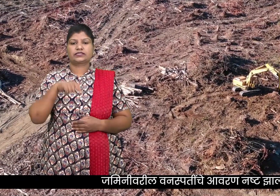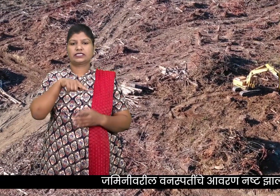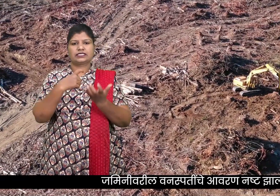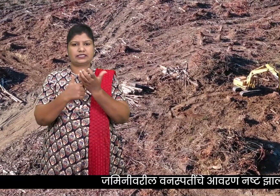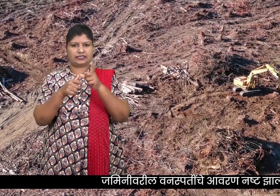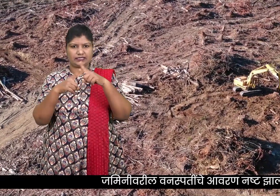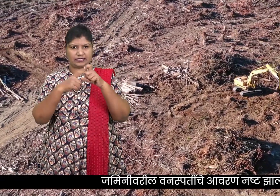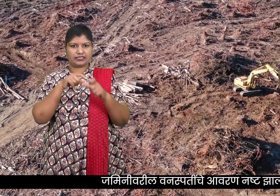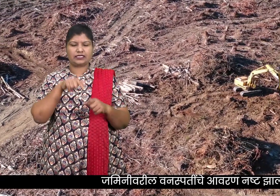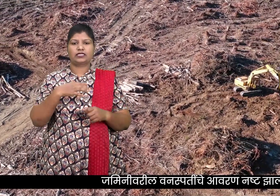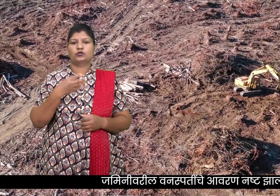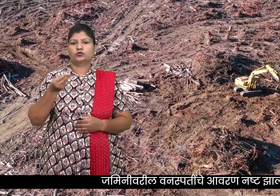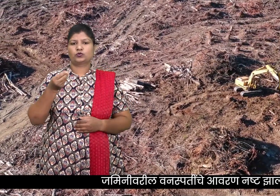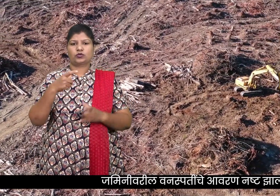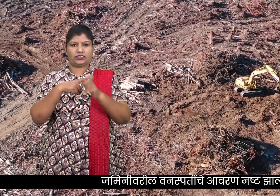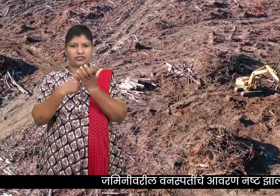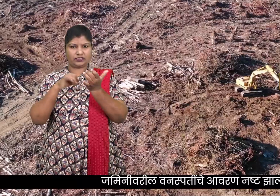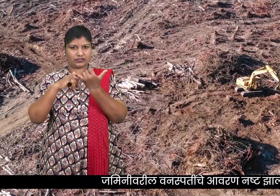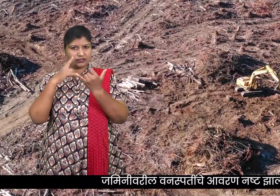जमिनीवरील वनस्पतींचे आवरण नष्ट झाल्याने